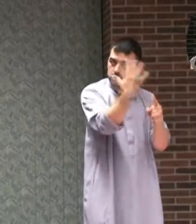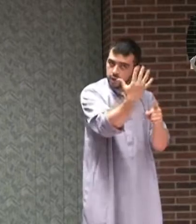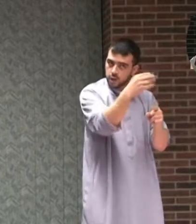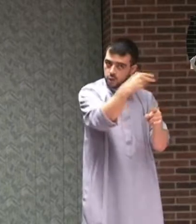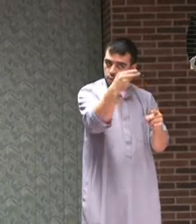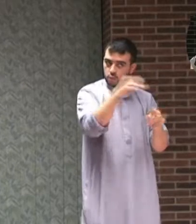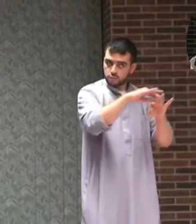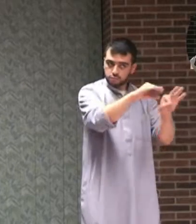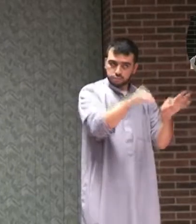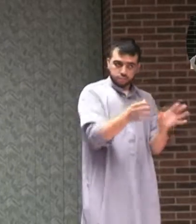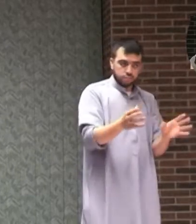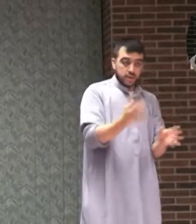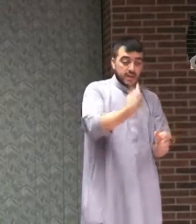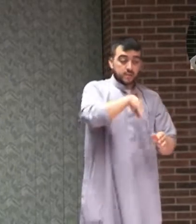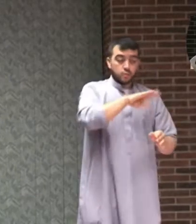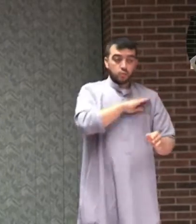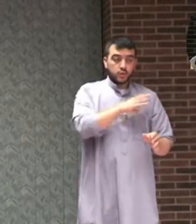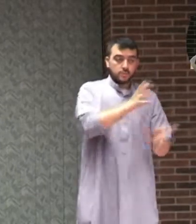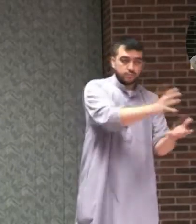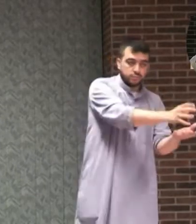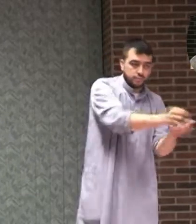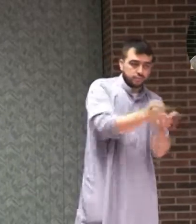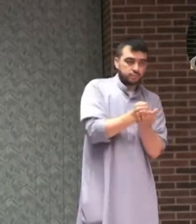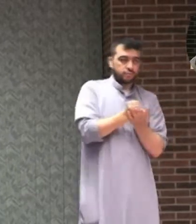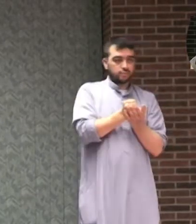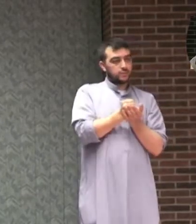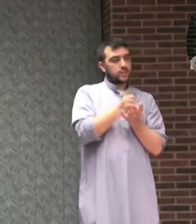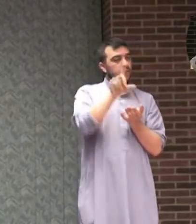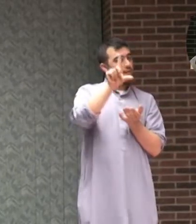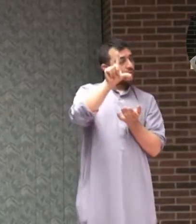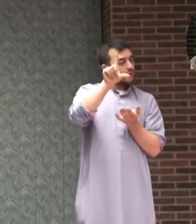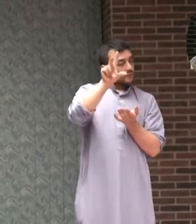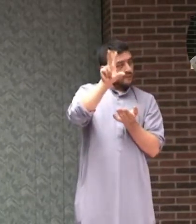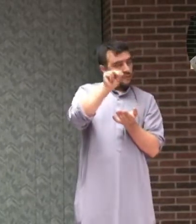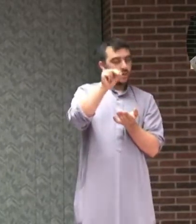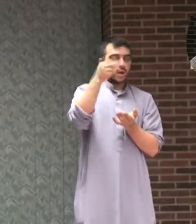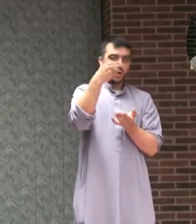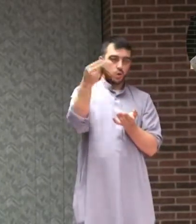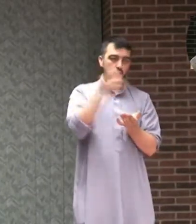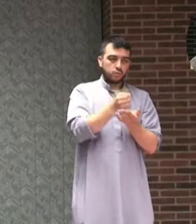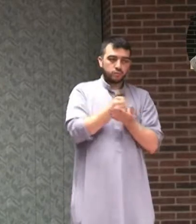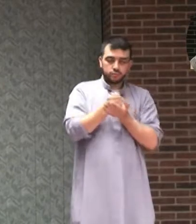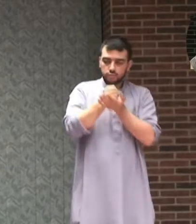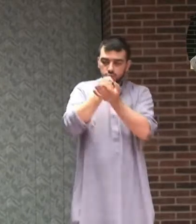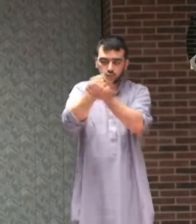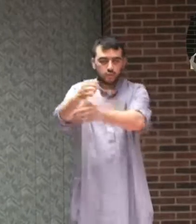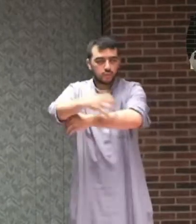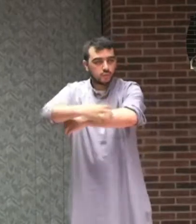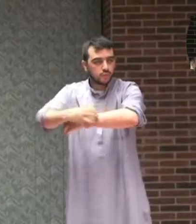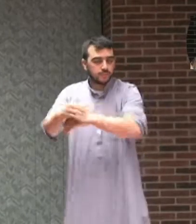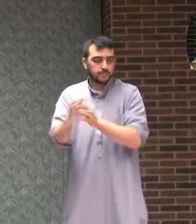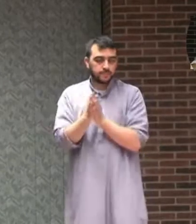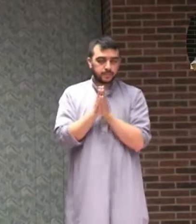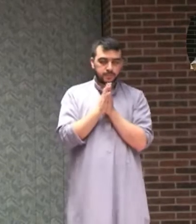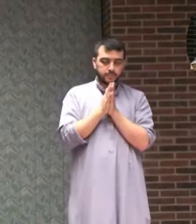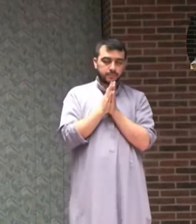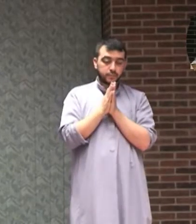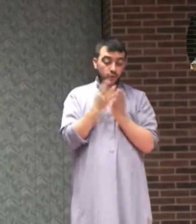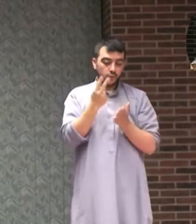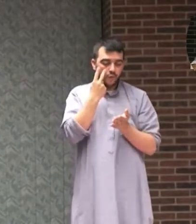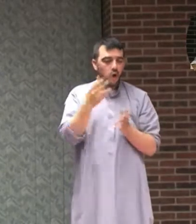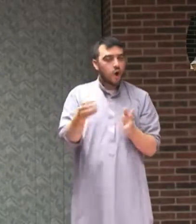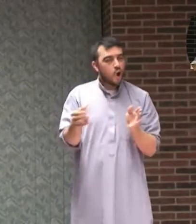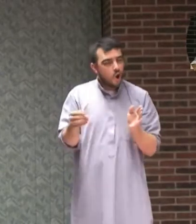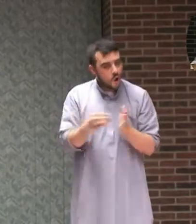important à notre niveau de relever, c'est qu'il y a pour nous yani une nouvelle porte ouverte vers la miséricorde d'Allah subhanahu wa